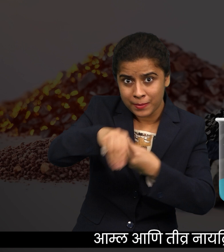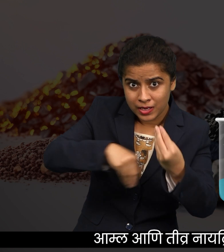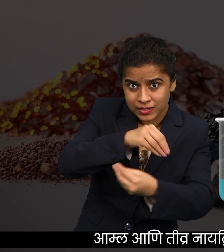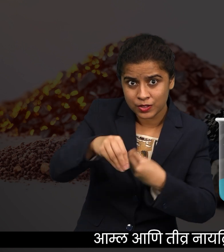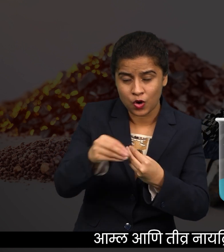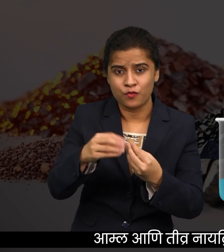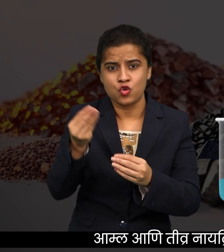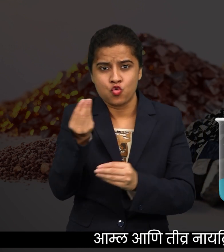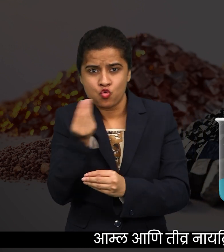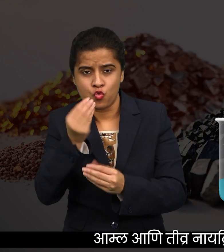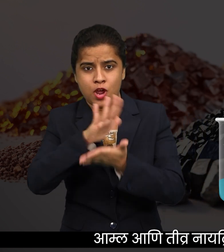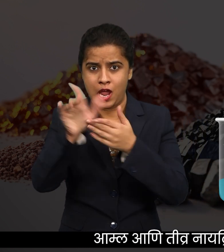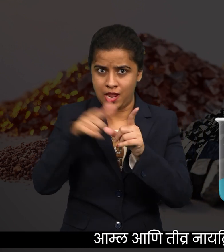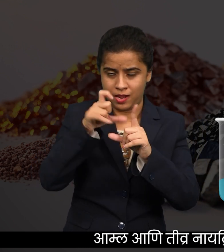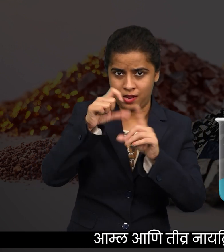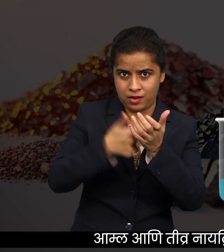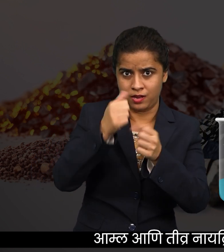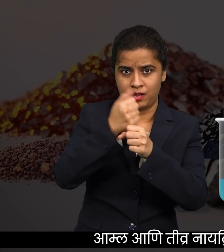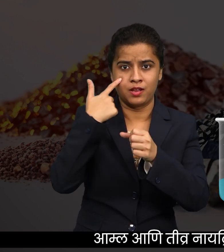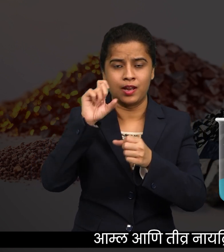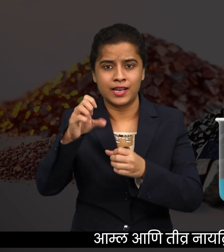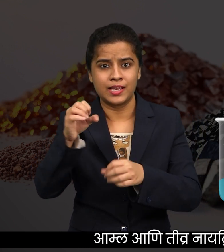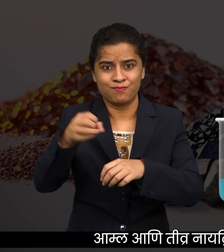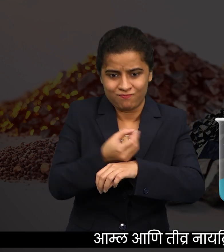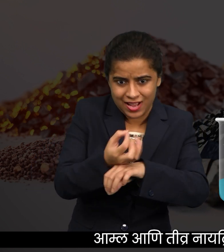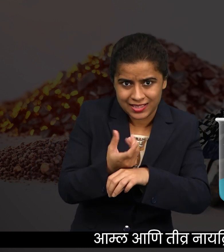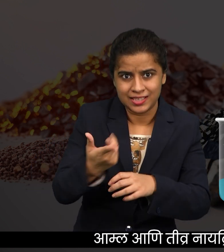3.1 या प्रमाणात मिसळले जाते.